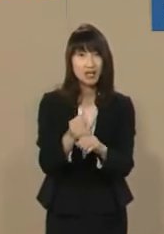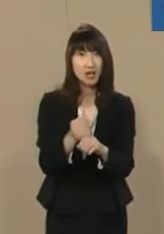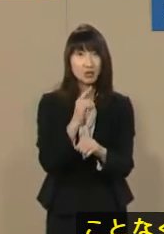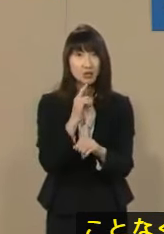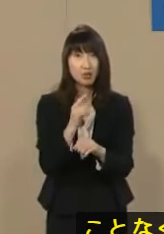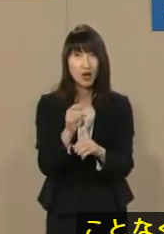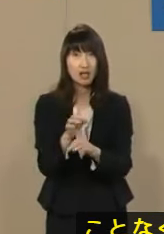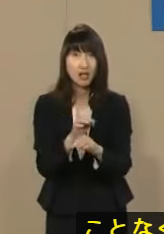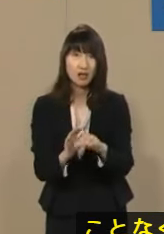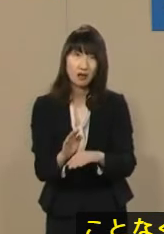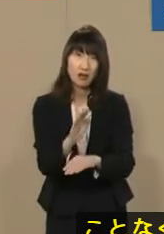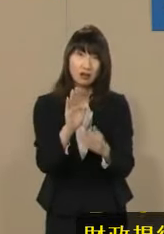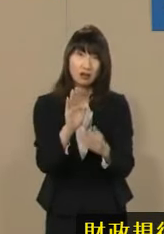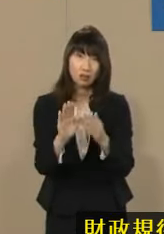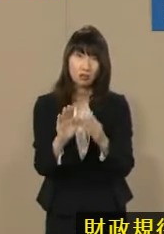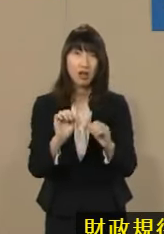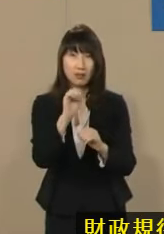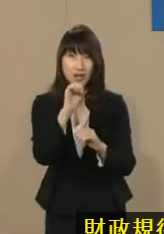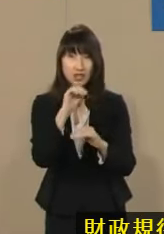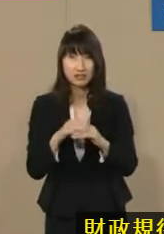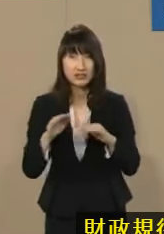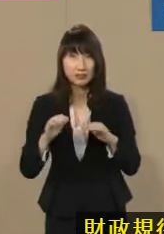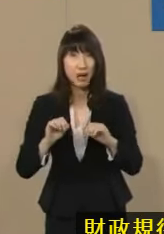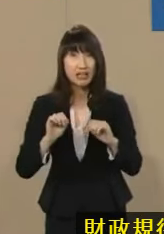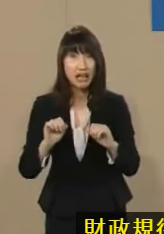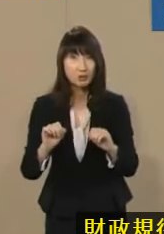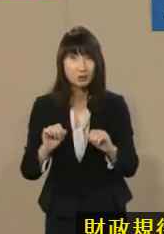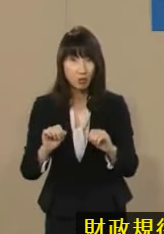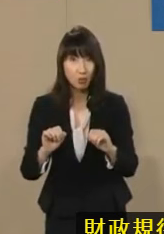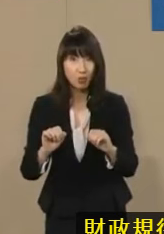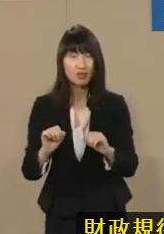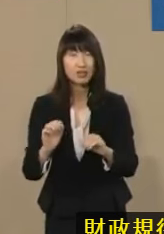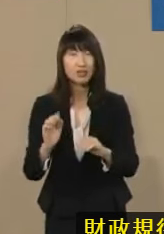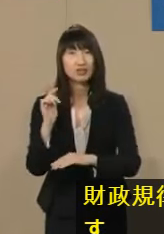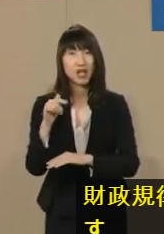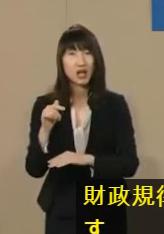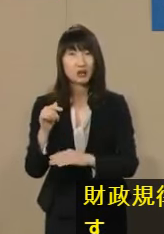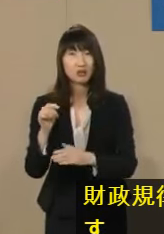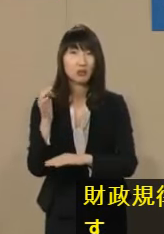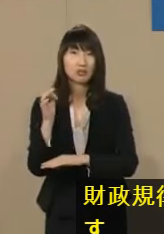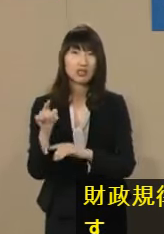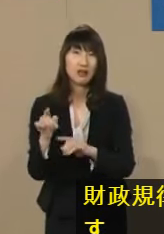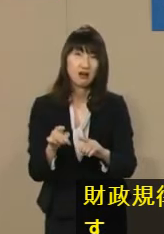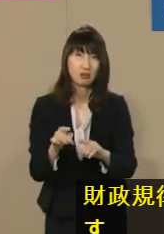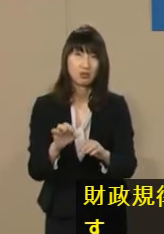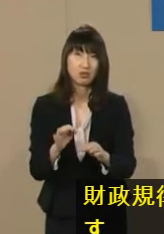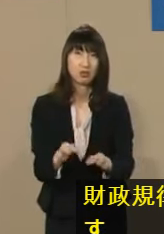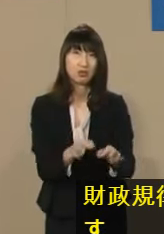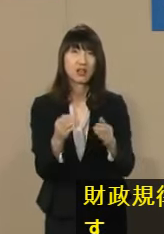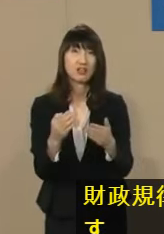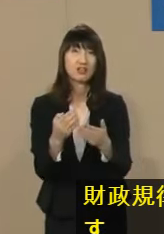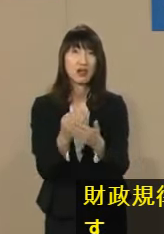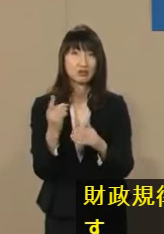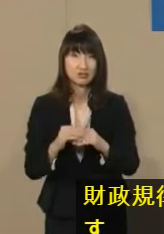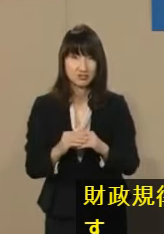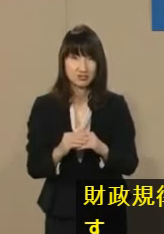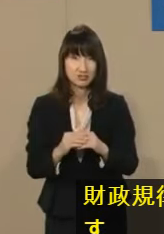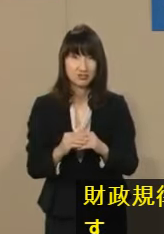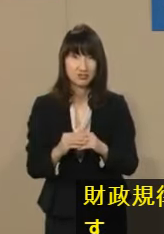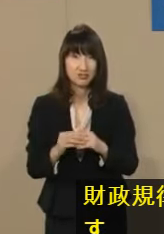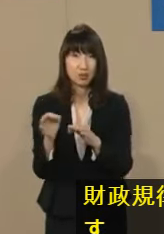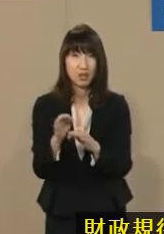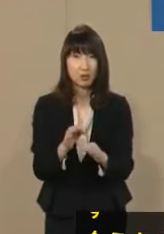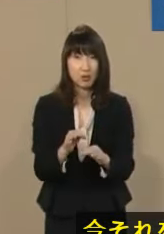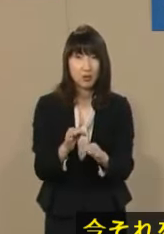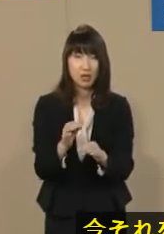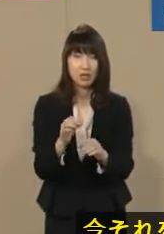良くなってからの議論です。今それをやれば政府の財政カットと増税を進めることになる。間違いなくデフレ不況は